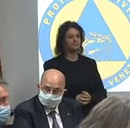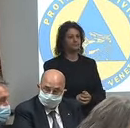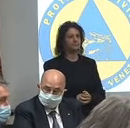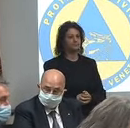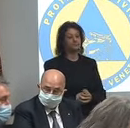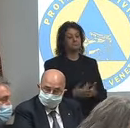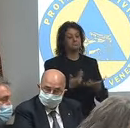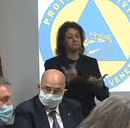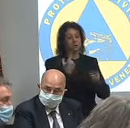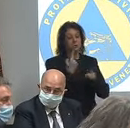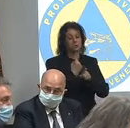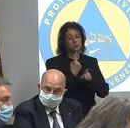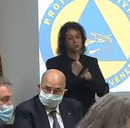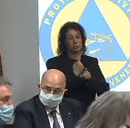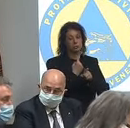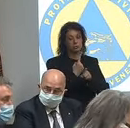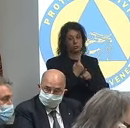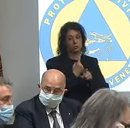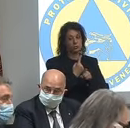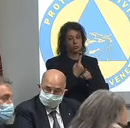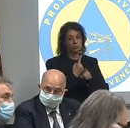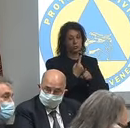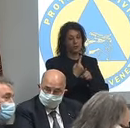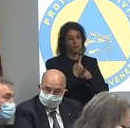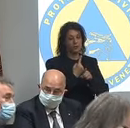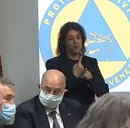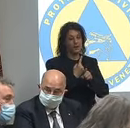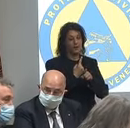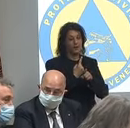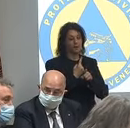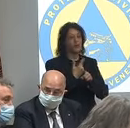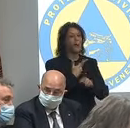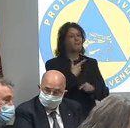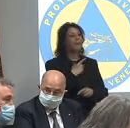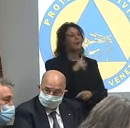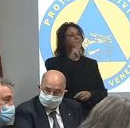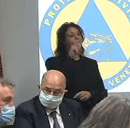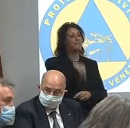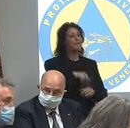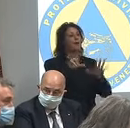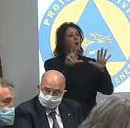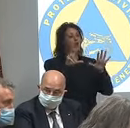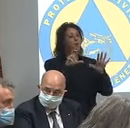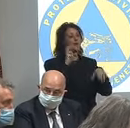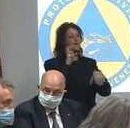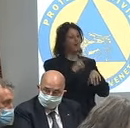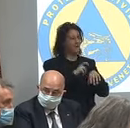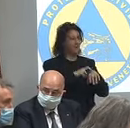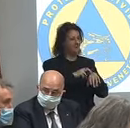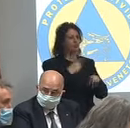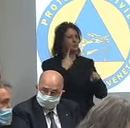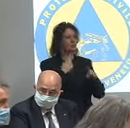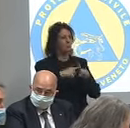dovremmo contare, noi abbiamo 1.080 medici e 2.000 medici